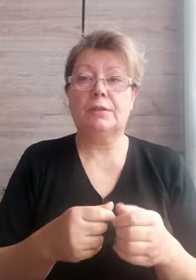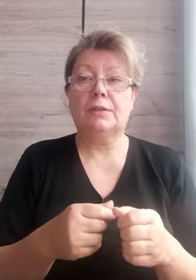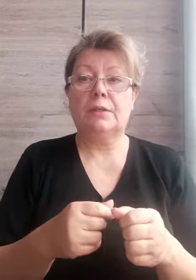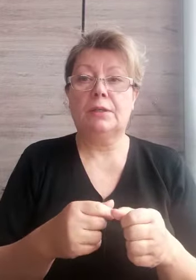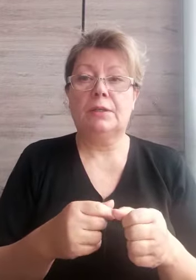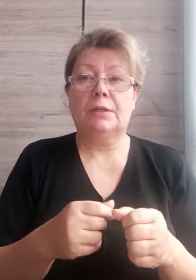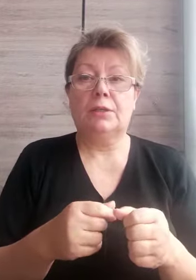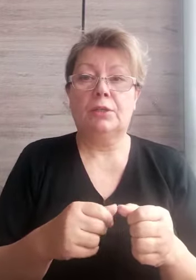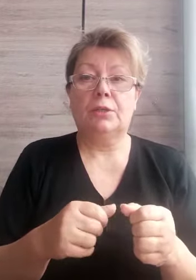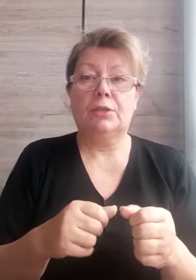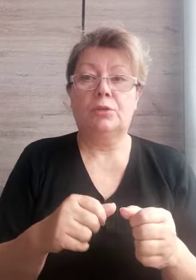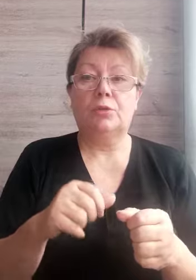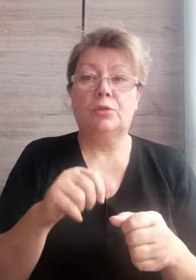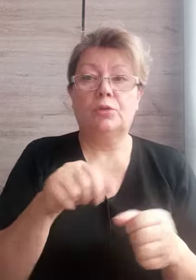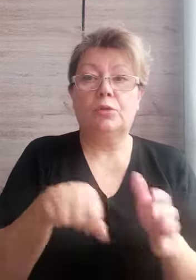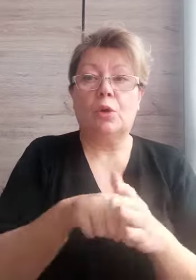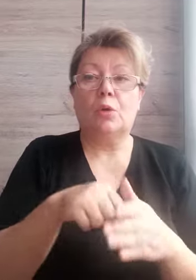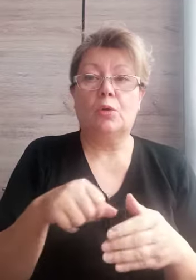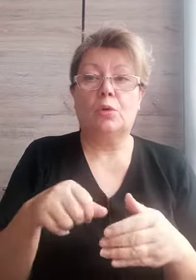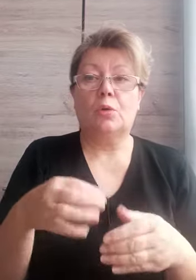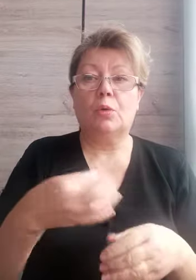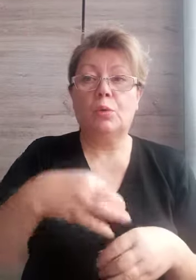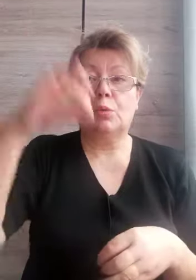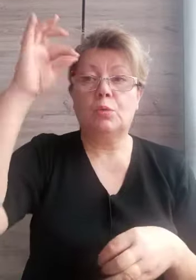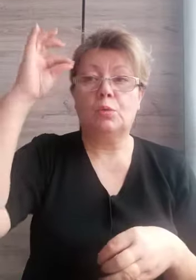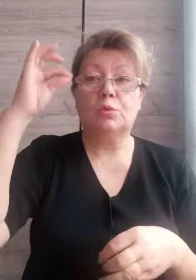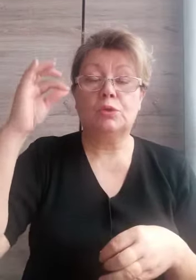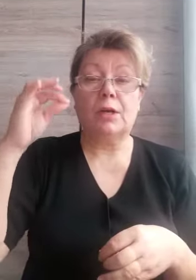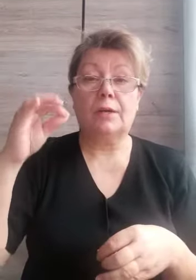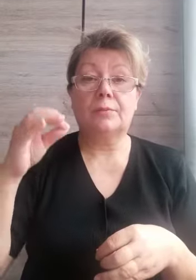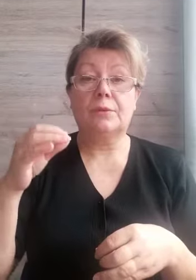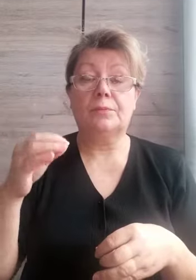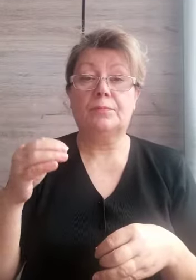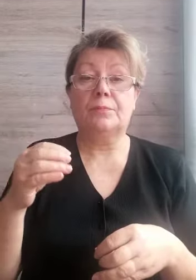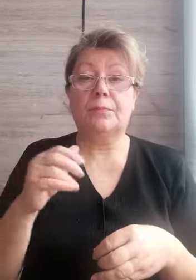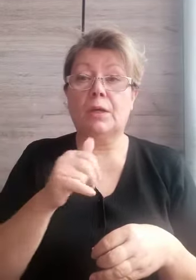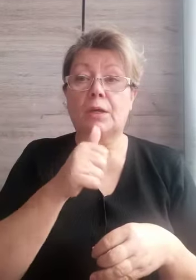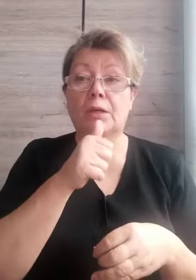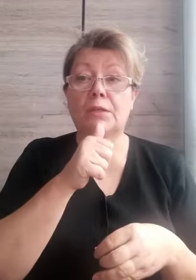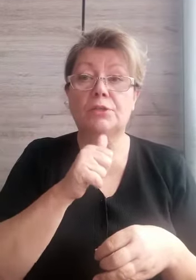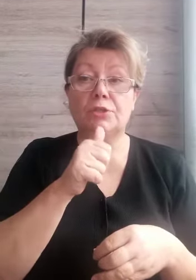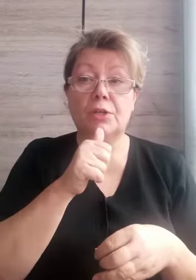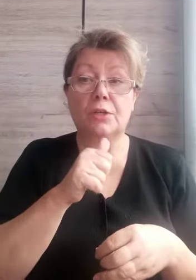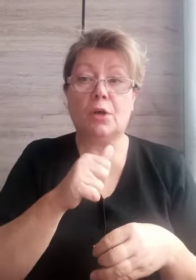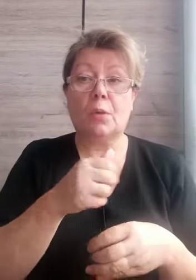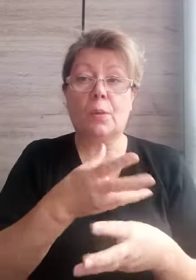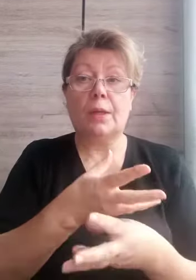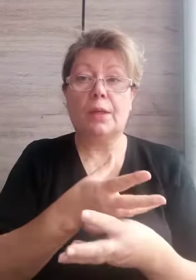To duszka, zielomy,